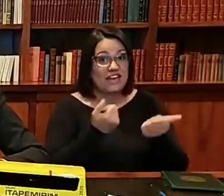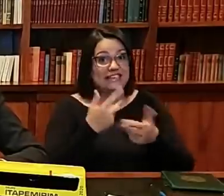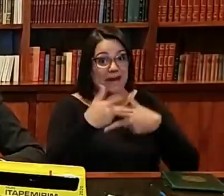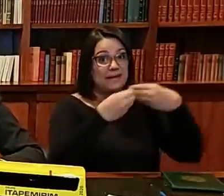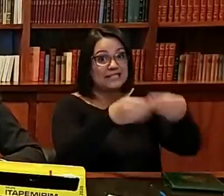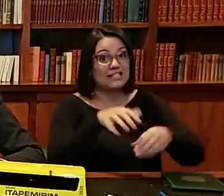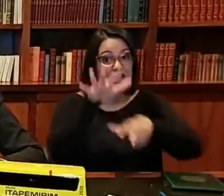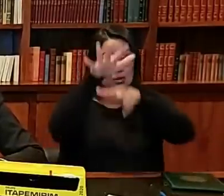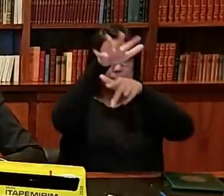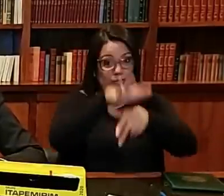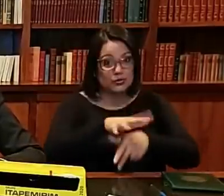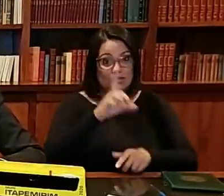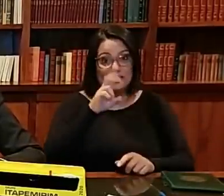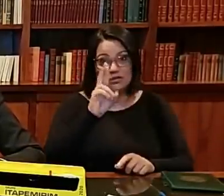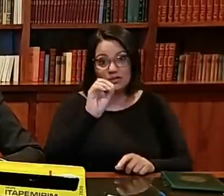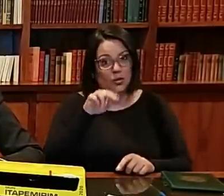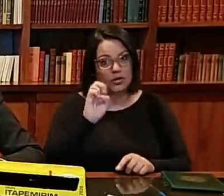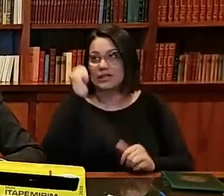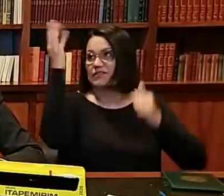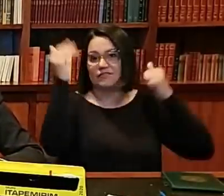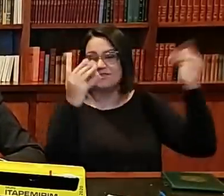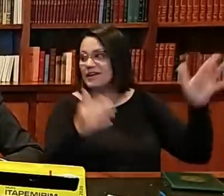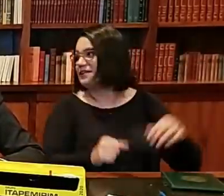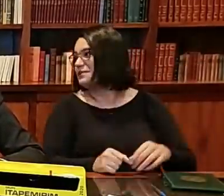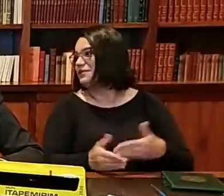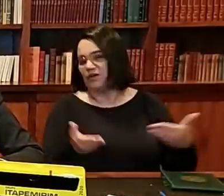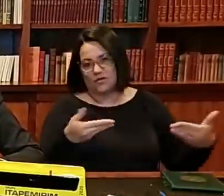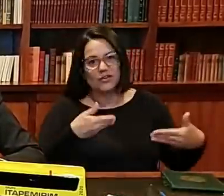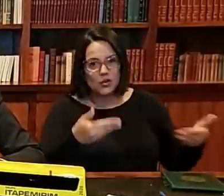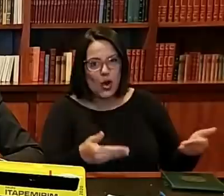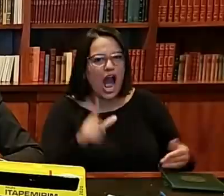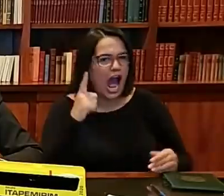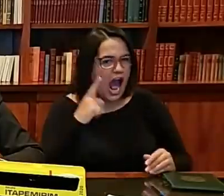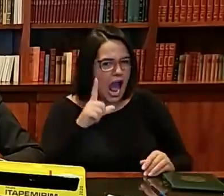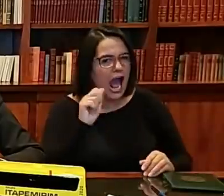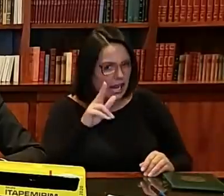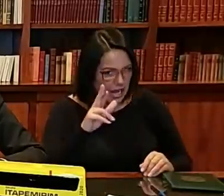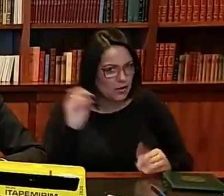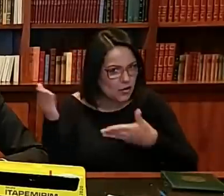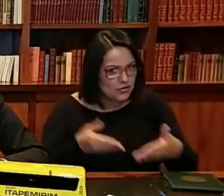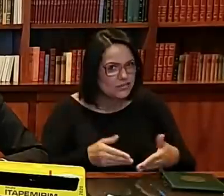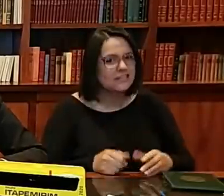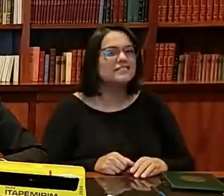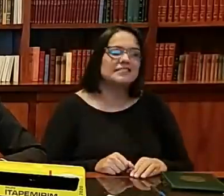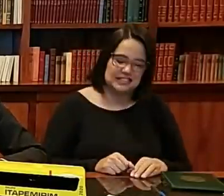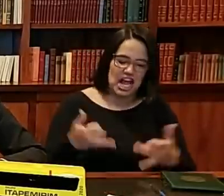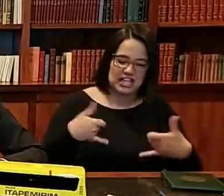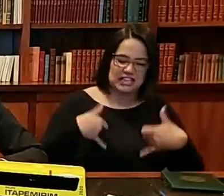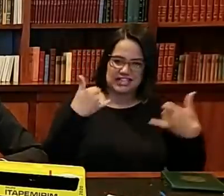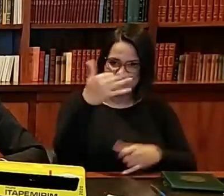Você compareceu ao aniversário? Não, eu estava fora. Você, não, você foi convidado? Eu fui convidado. A Laura te convidou? Então, a Laura fez 10